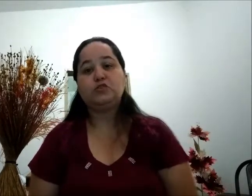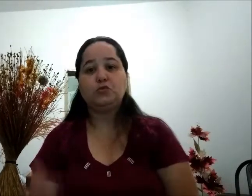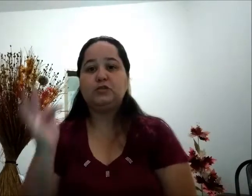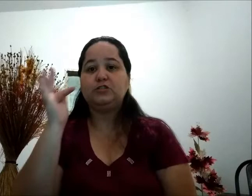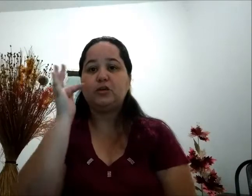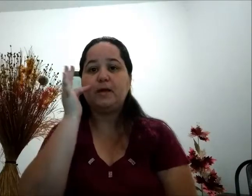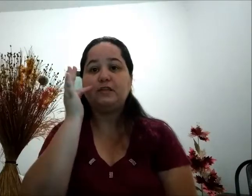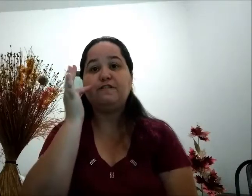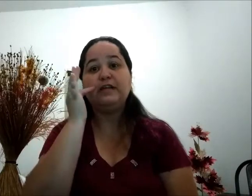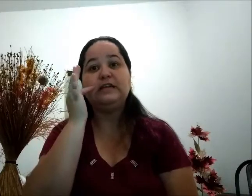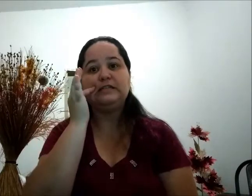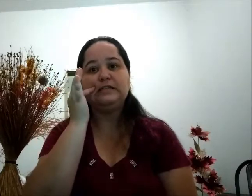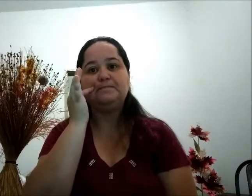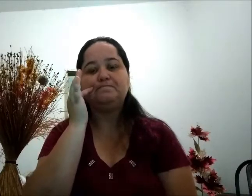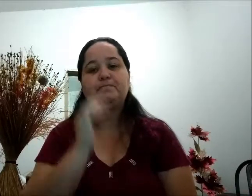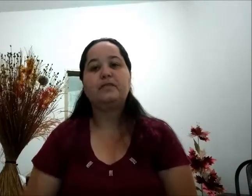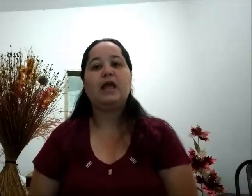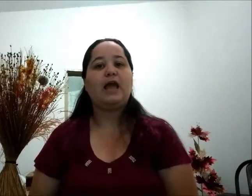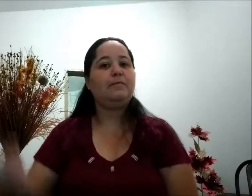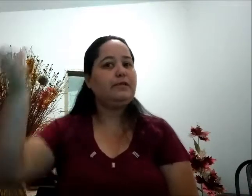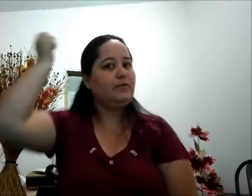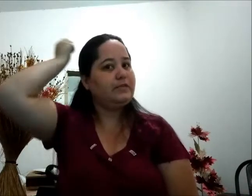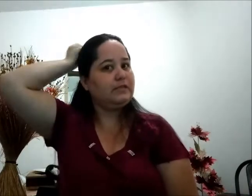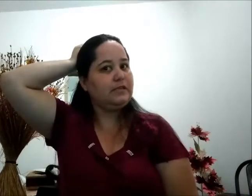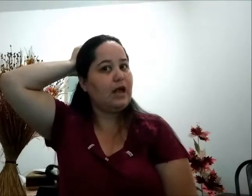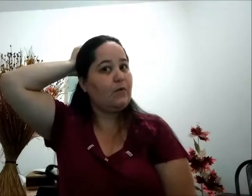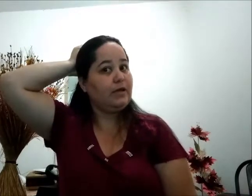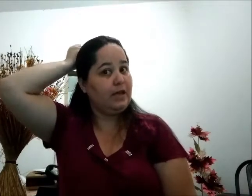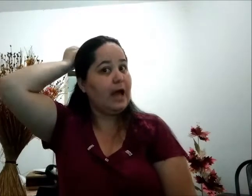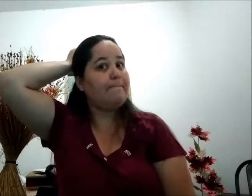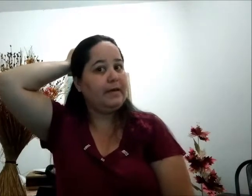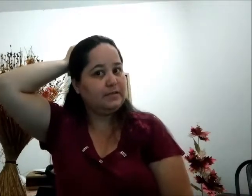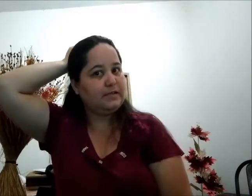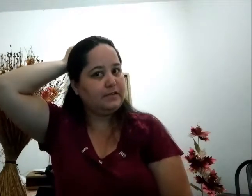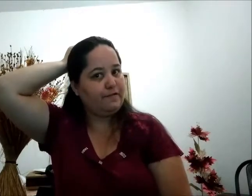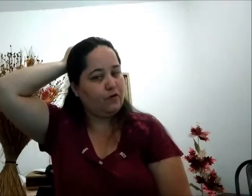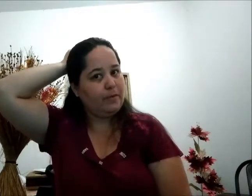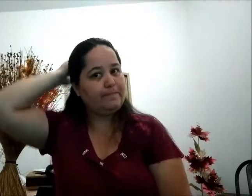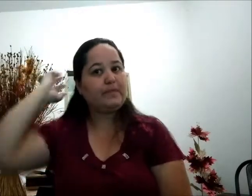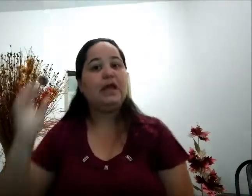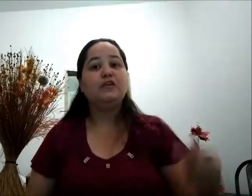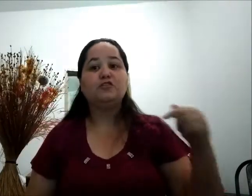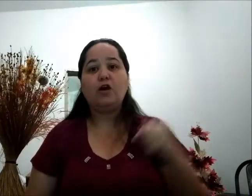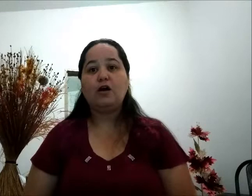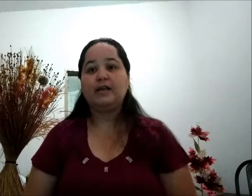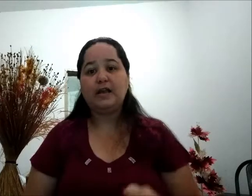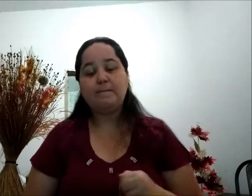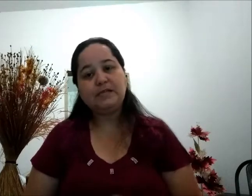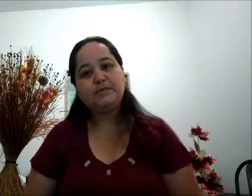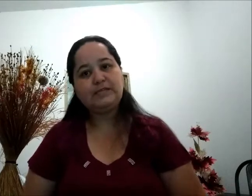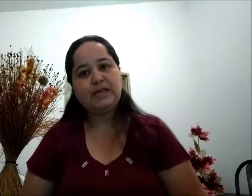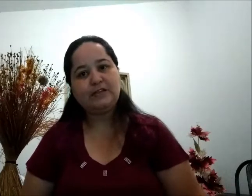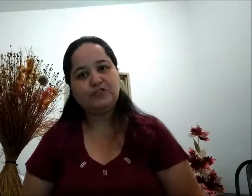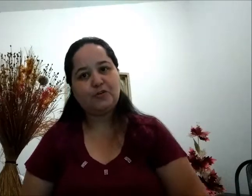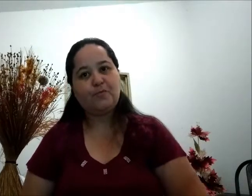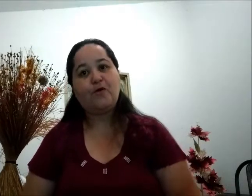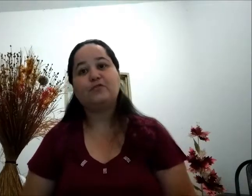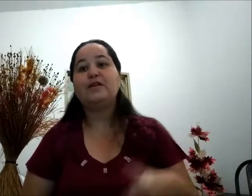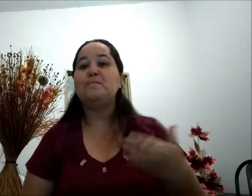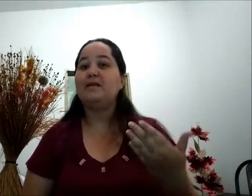surda chamada Fernanda. Ela me deu esse sinal aqui, apenas dessa forma. Só que na mesma cidade que eu moro, também tem